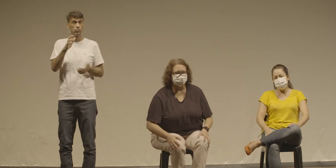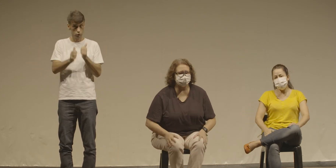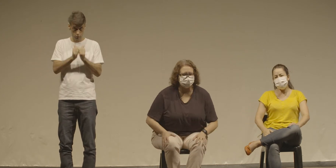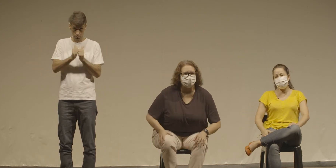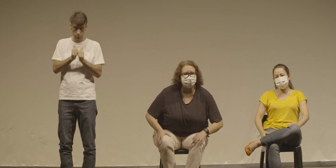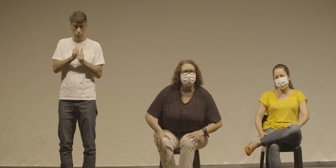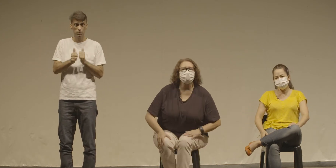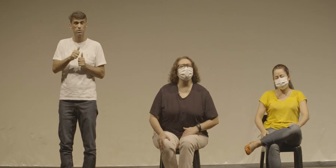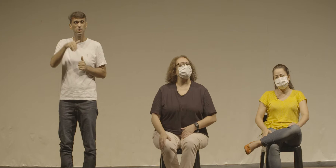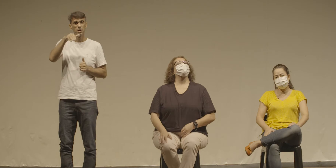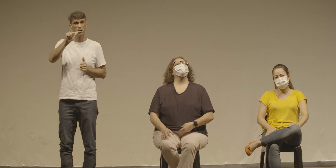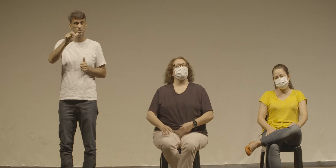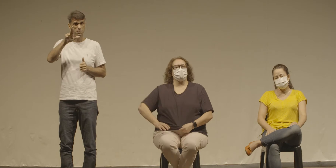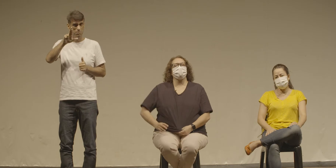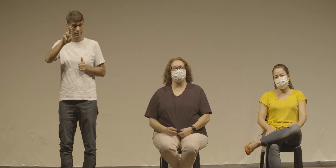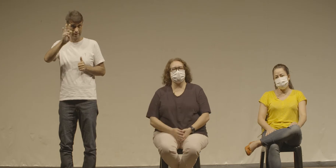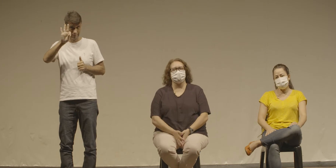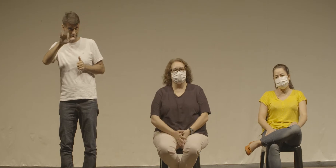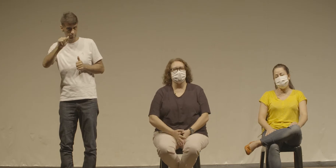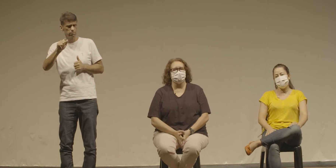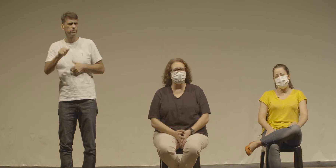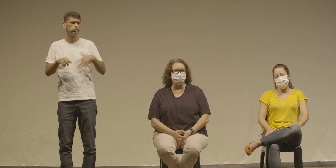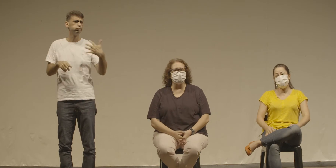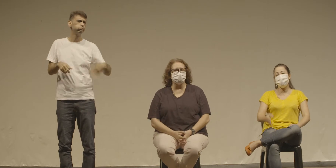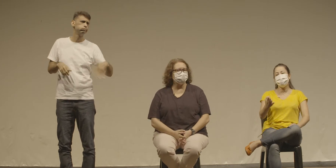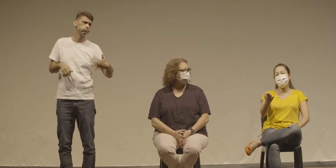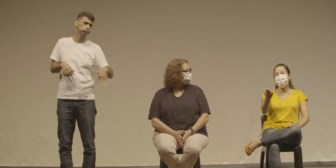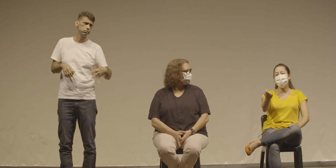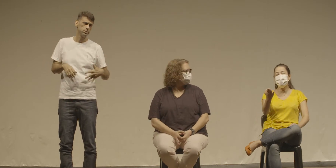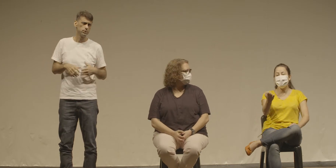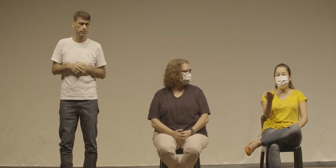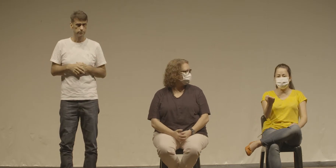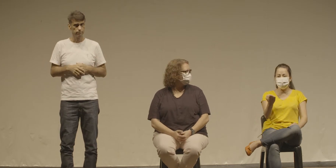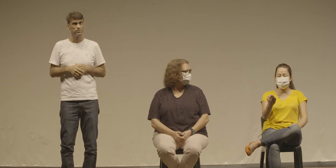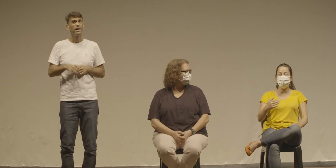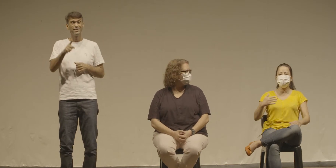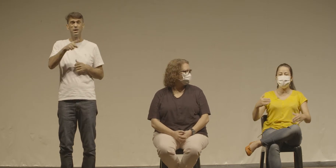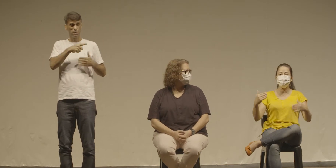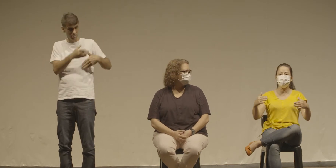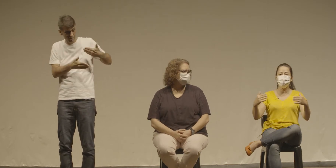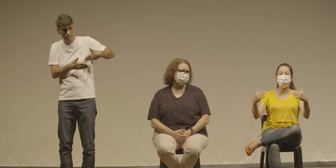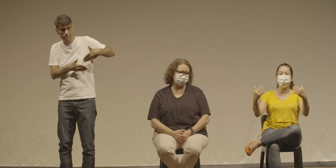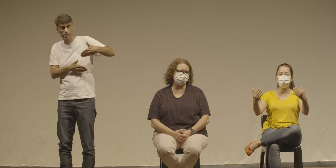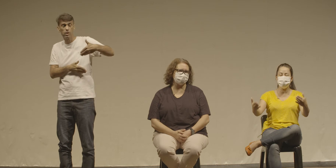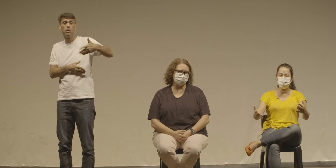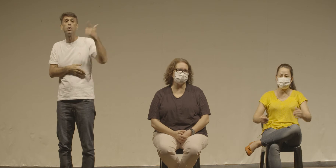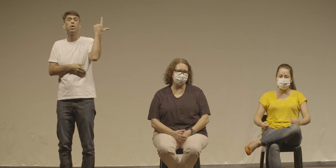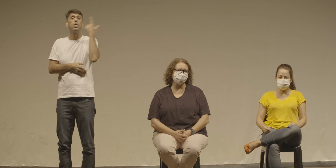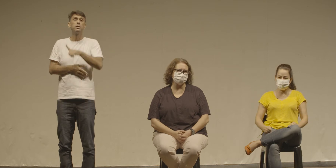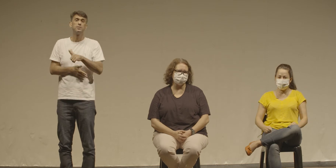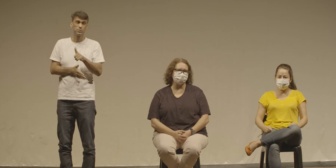Sim. Sim. Sim. E quanto tempo a gente levou para conseguir assistir um